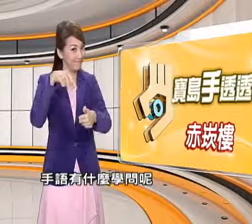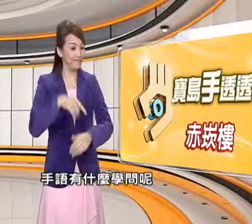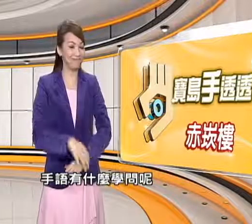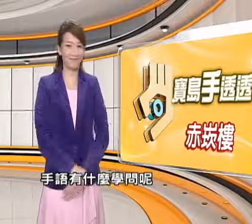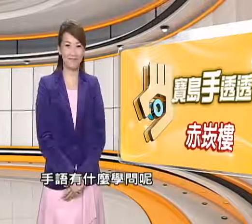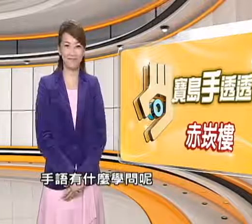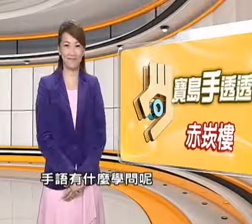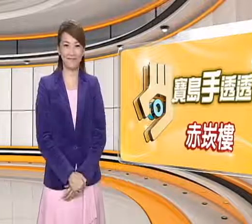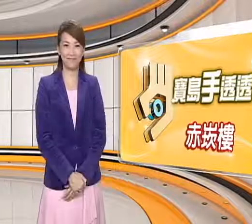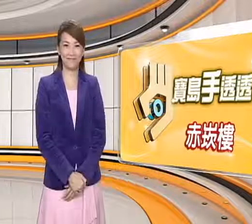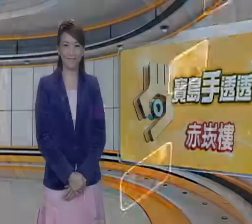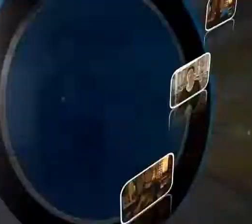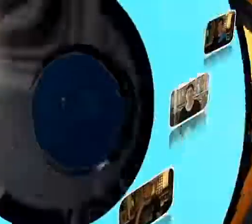呢？